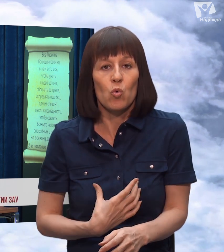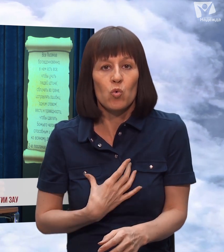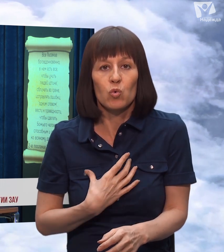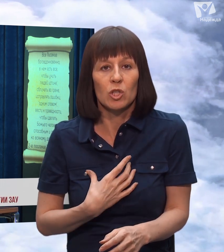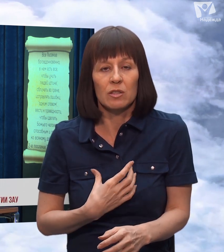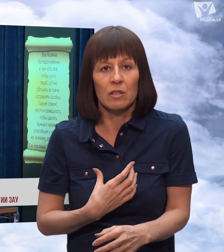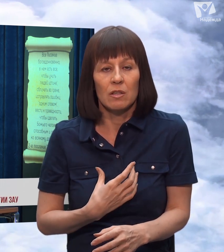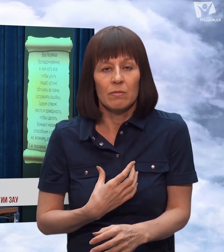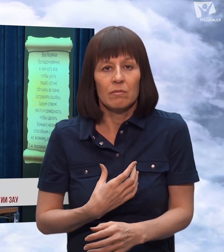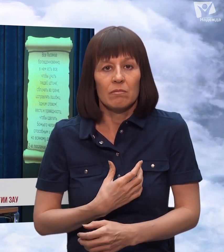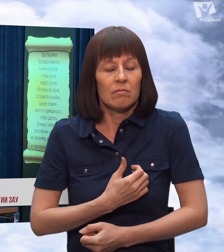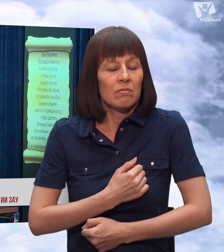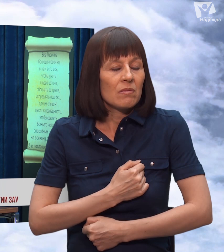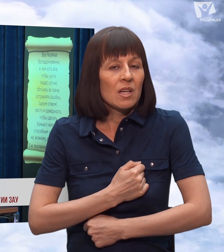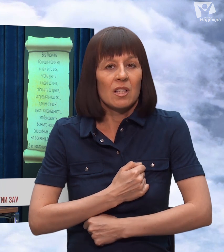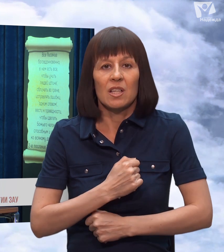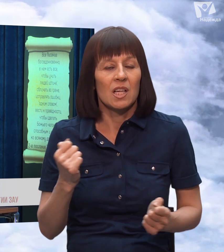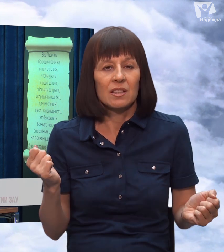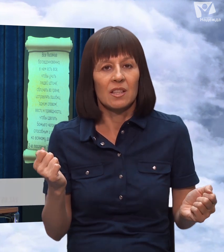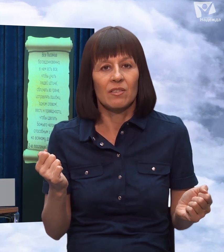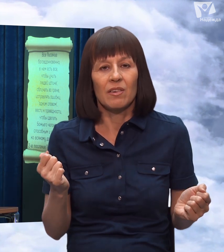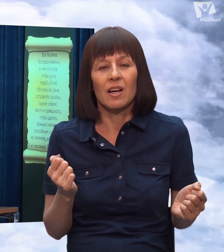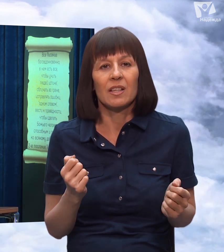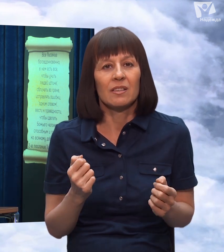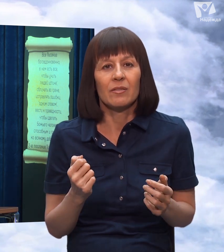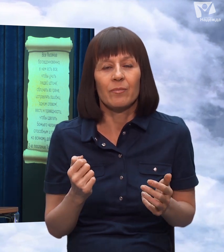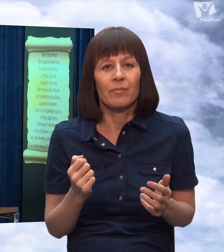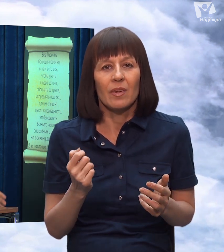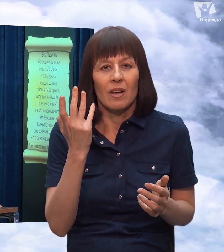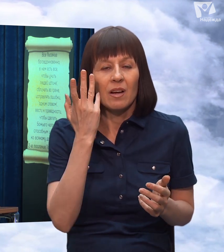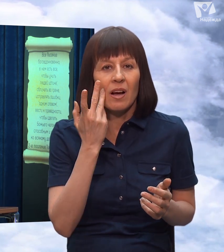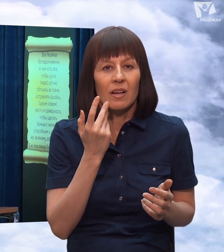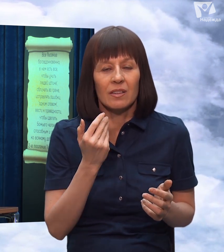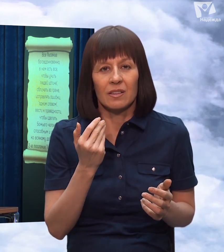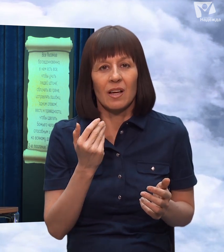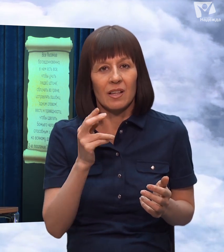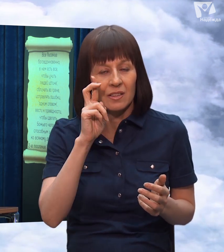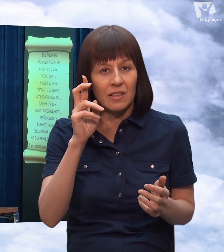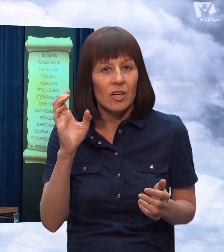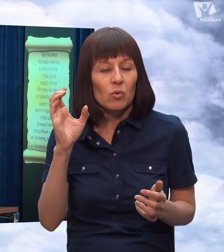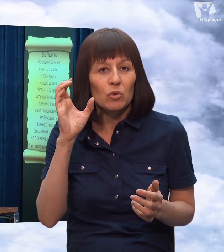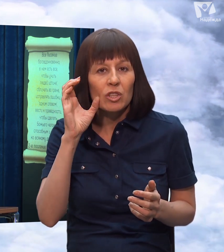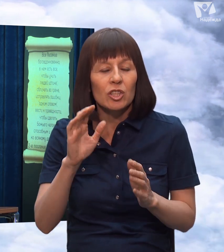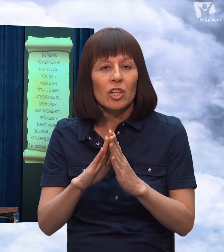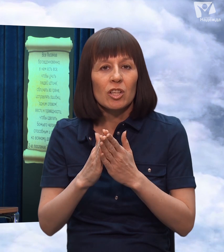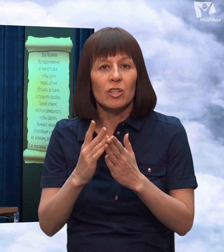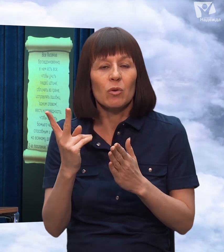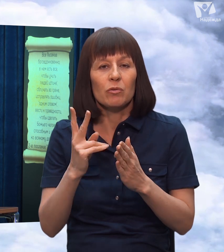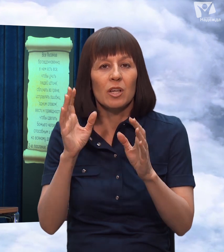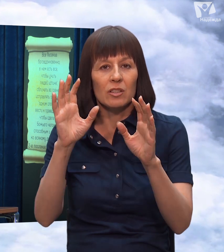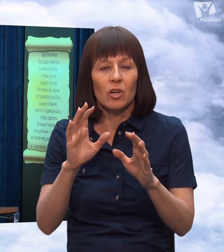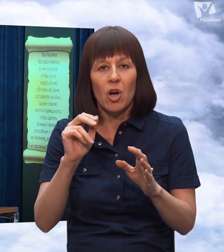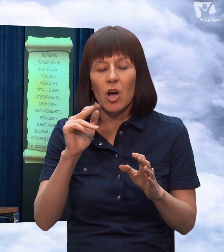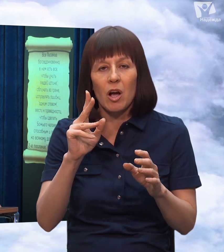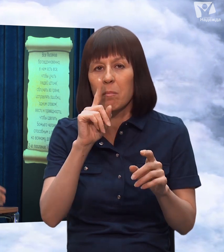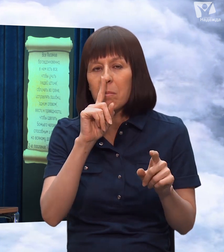молнией то есть вот просто вот прямо его темени головы и до подошвы ног